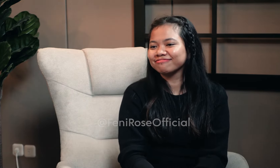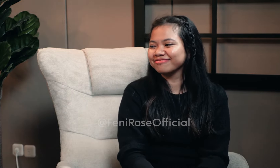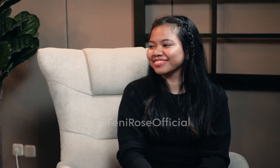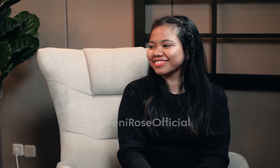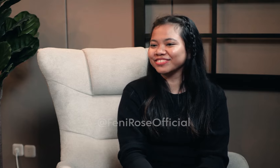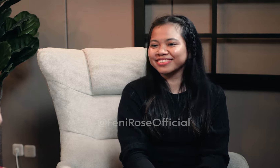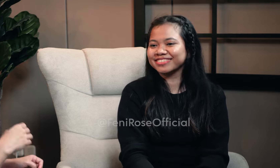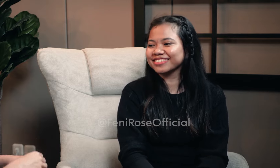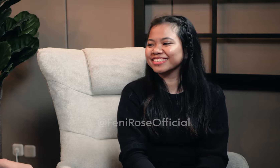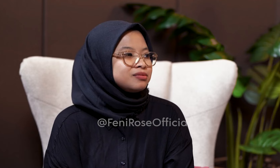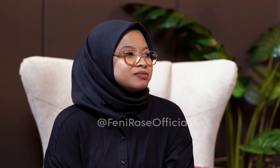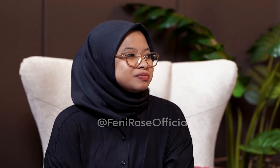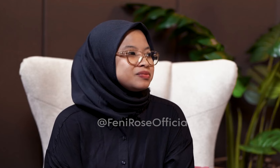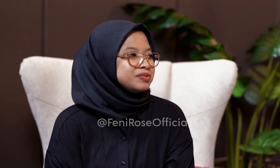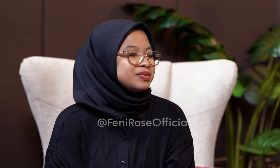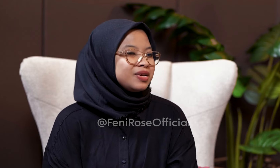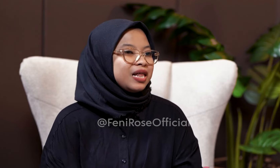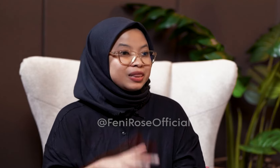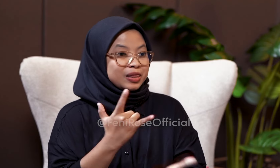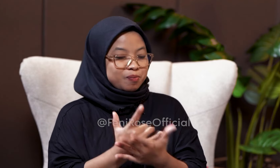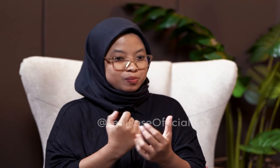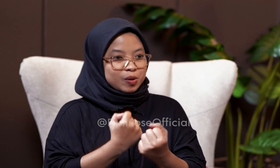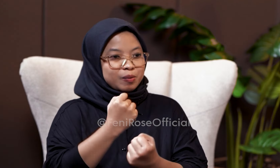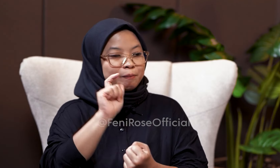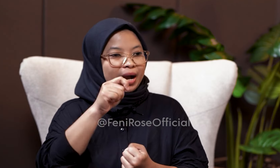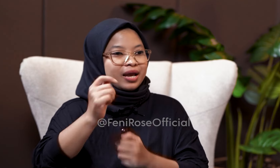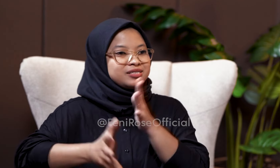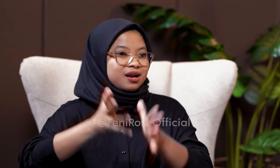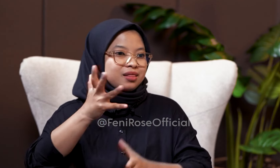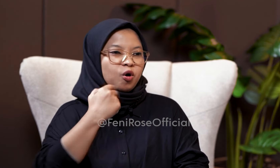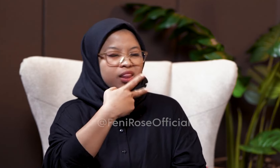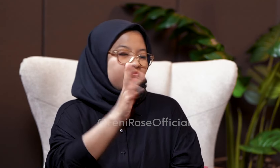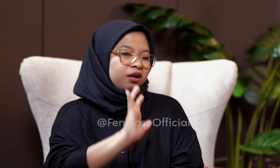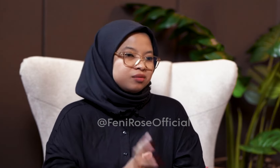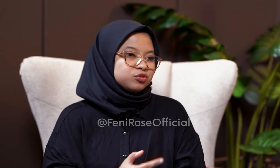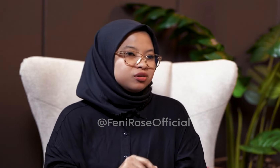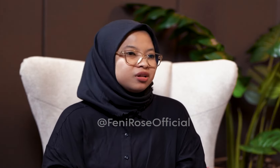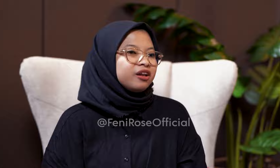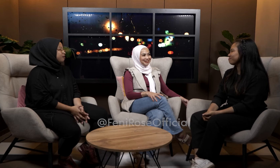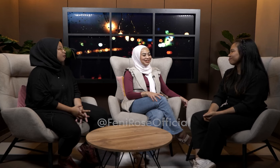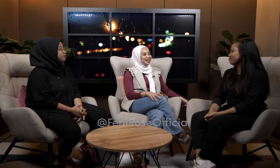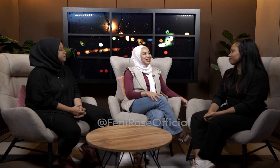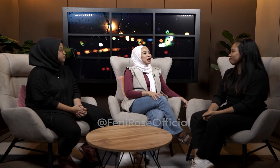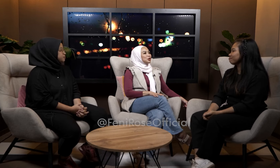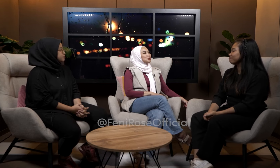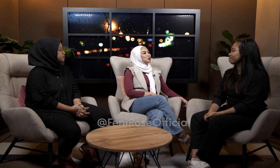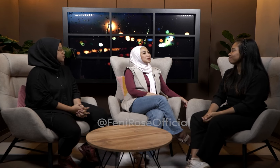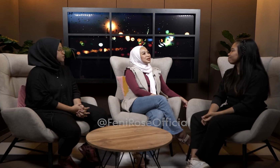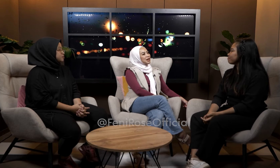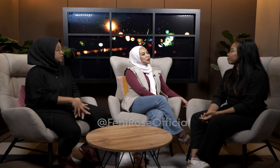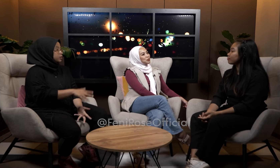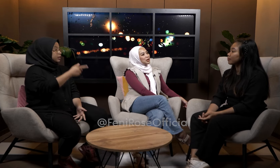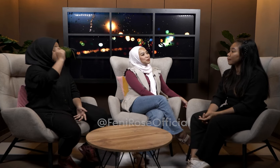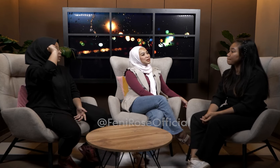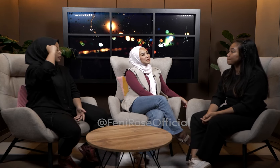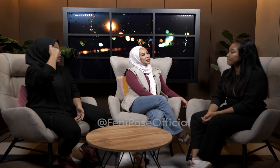gitu he jadi ya kamu tetap akan menggunakan bahasa isyarat bahasa isyarat Iya dulu ingat enggak lagu-lagu yang sering